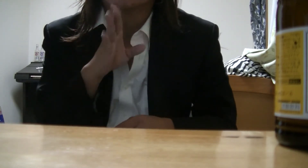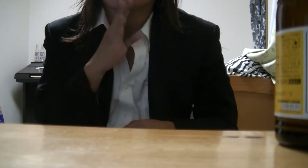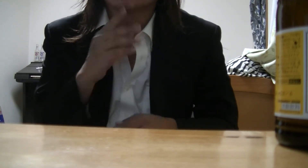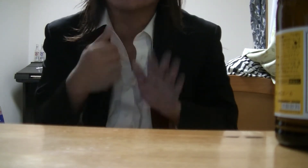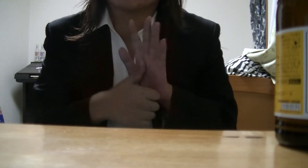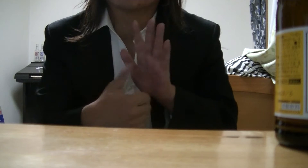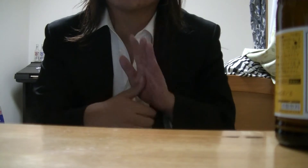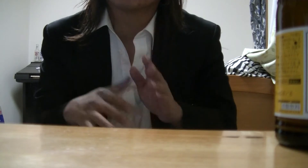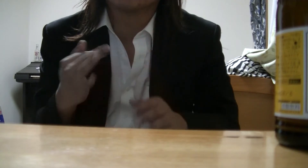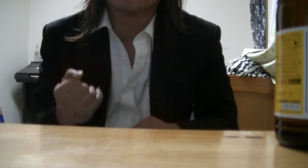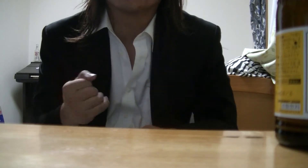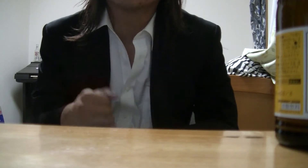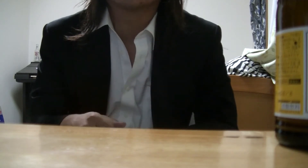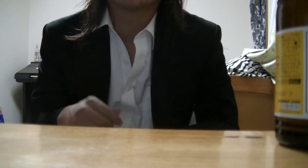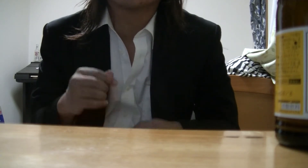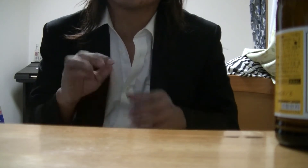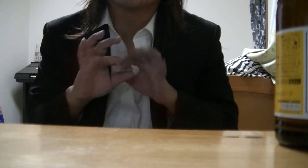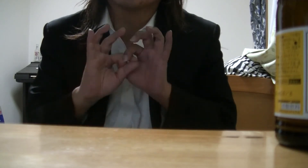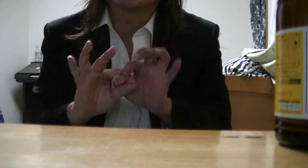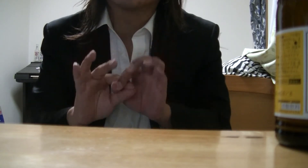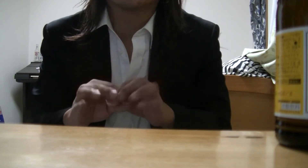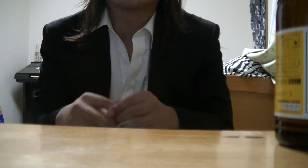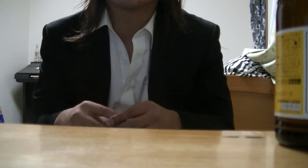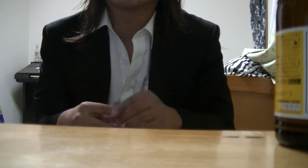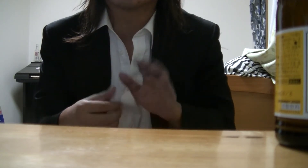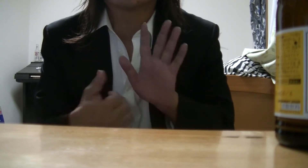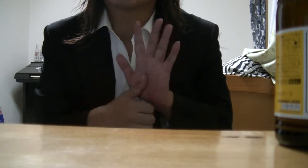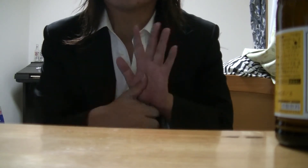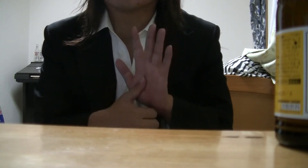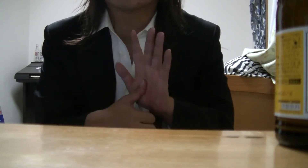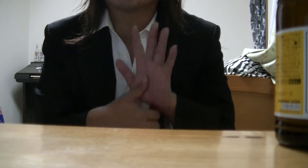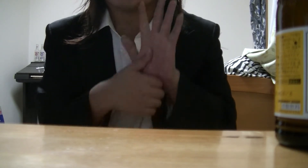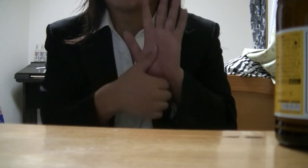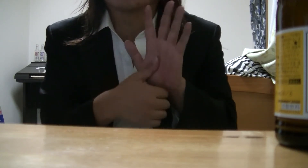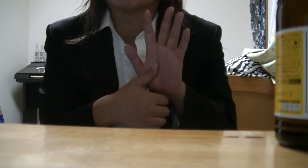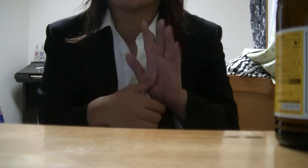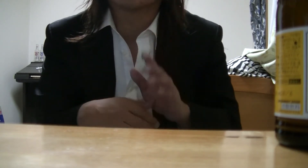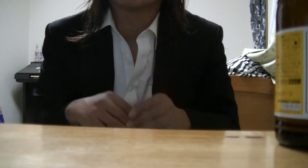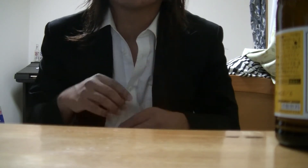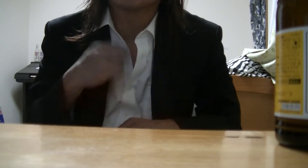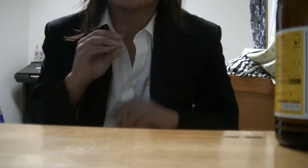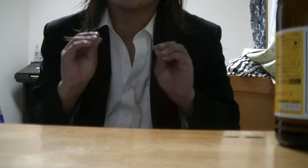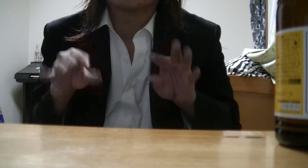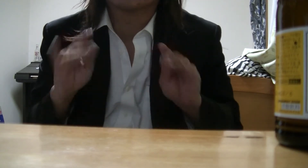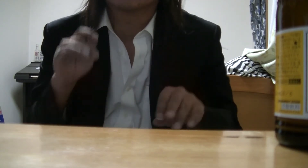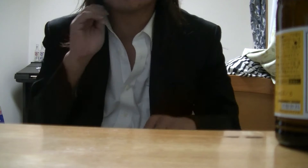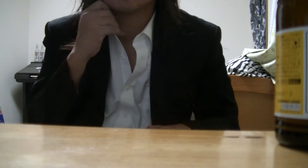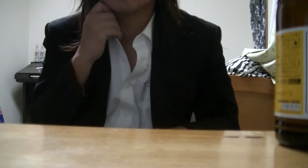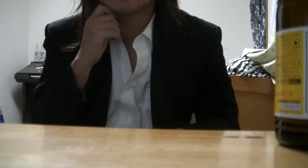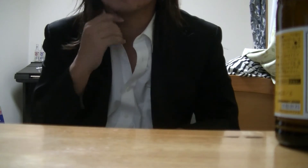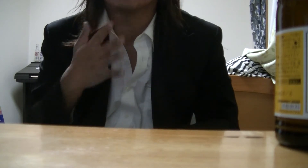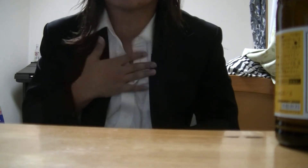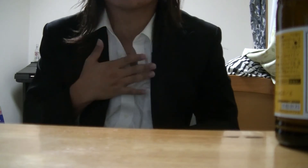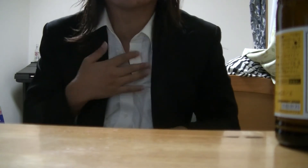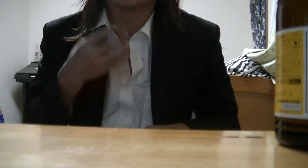社もです。ということは著者も出版社も間違った情報を流すと自分のブランドが落ちて収入が減るん